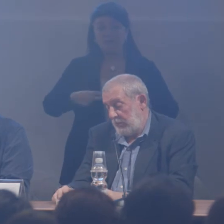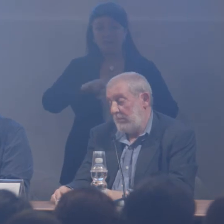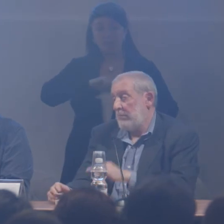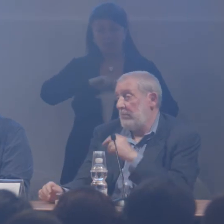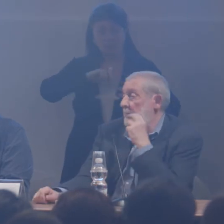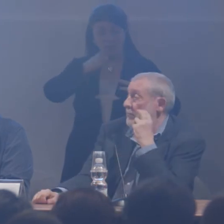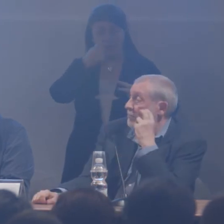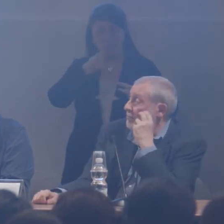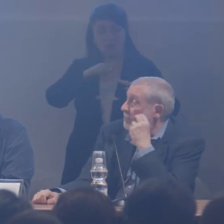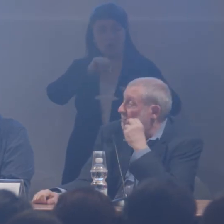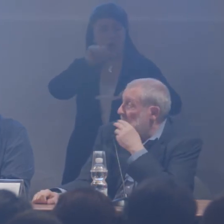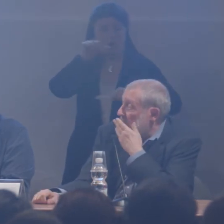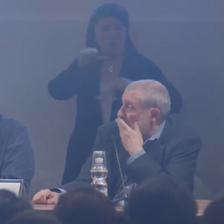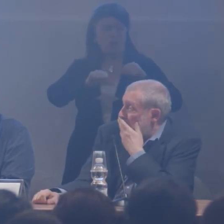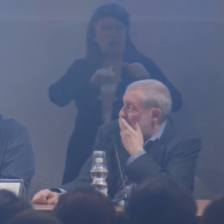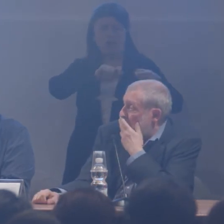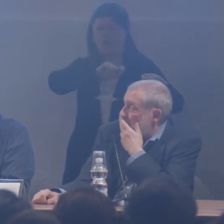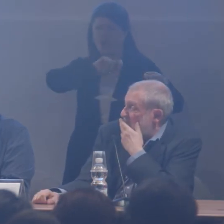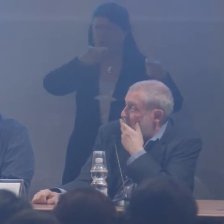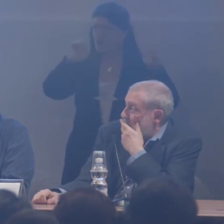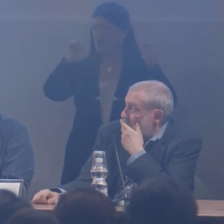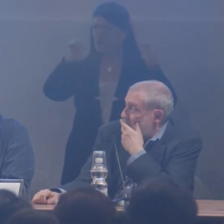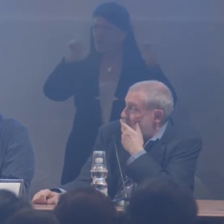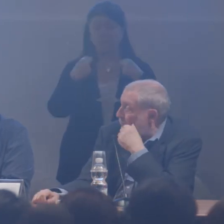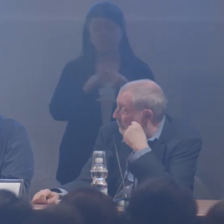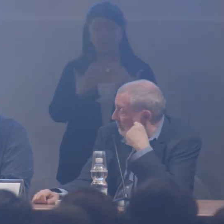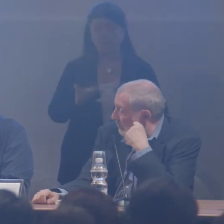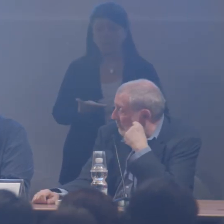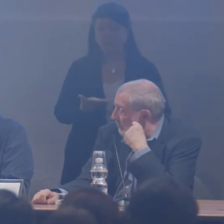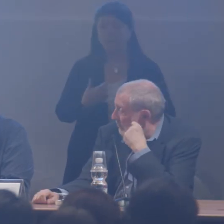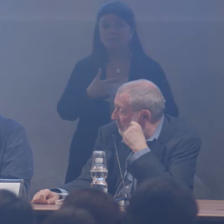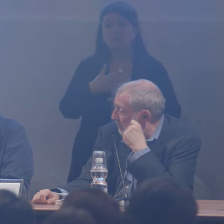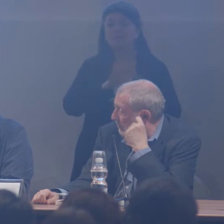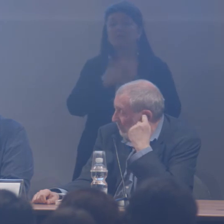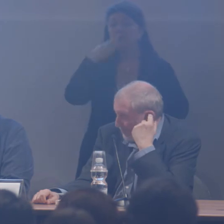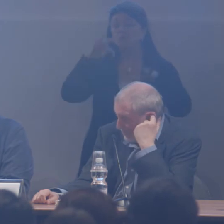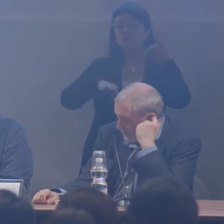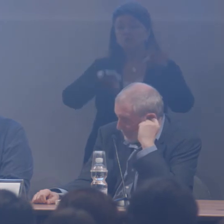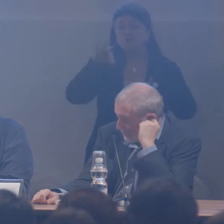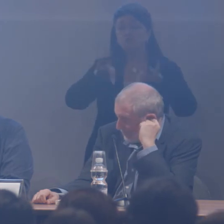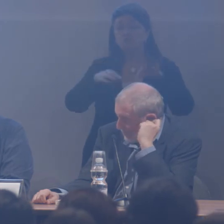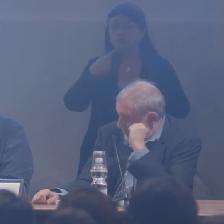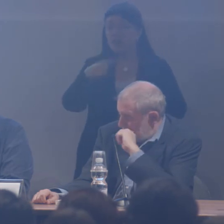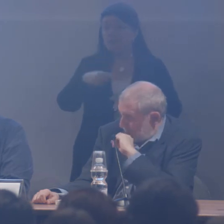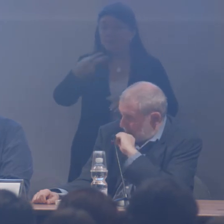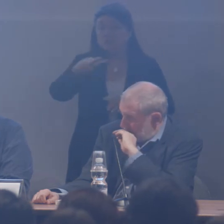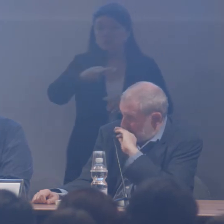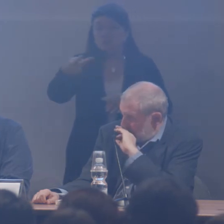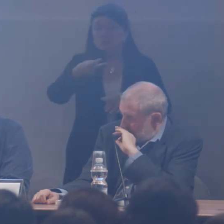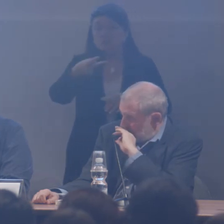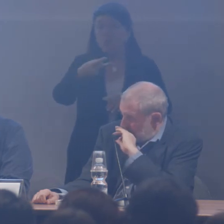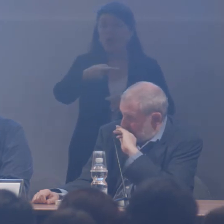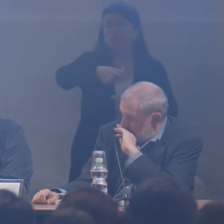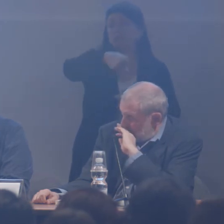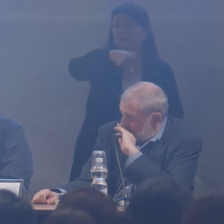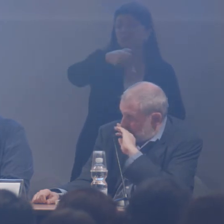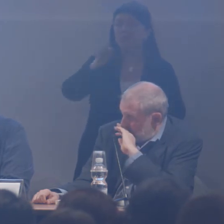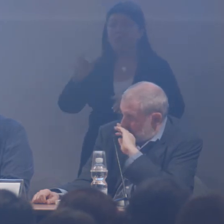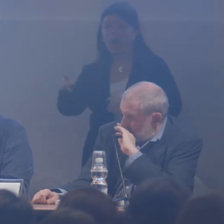quello che il pool antimafia di Falcone e Borsellino aveva frattanto investigato, aveva